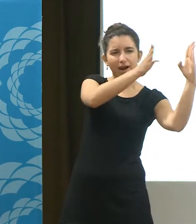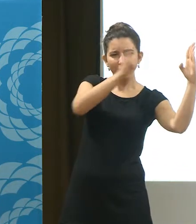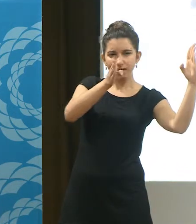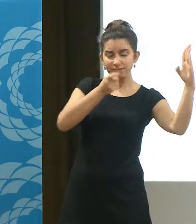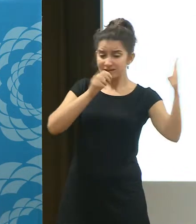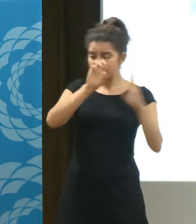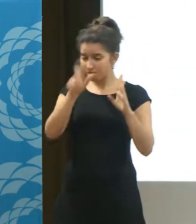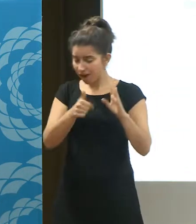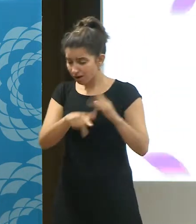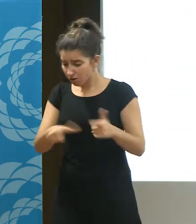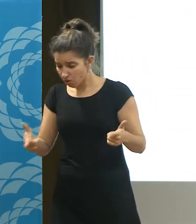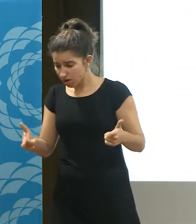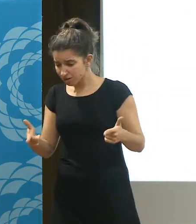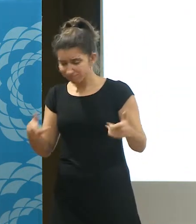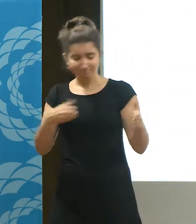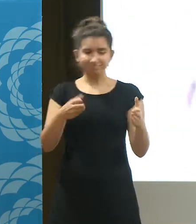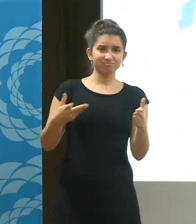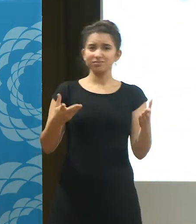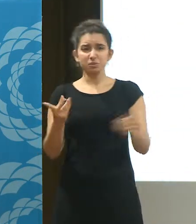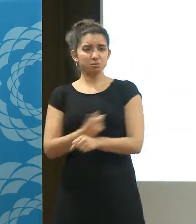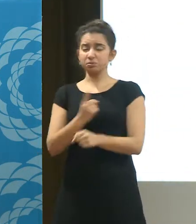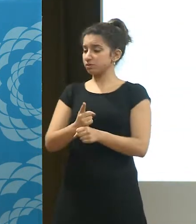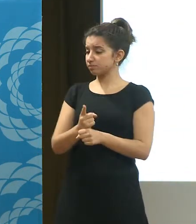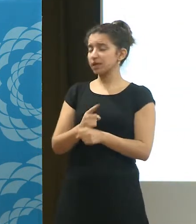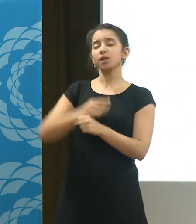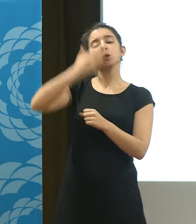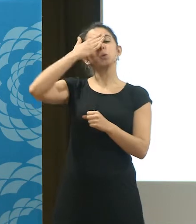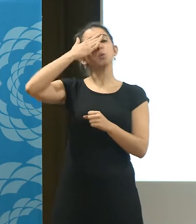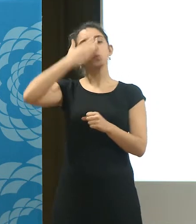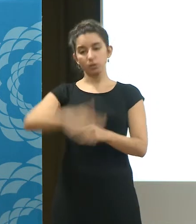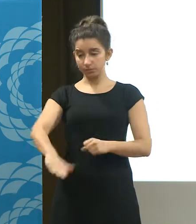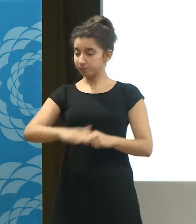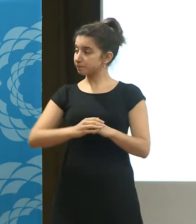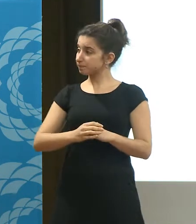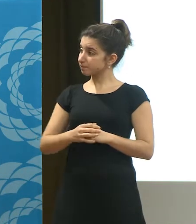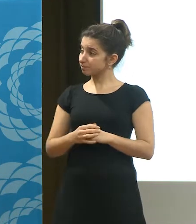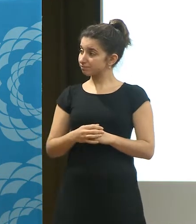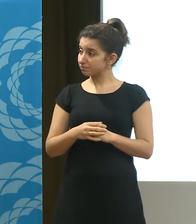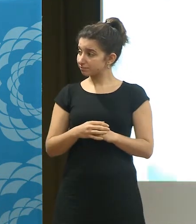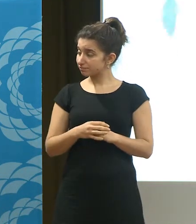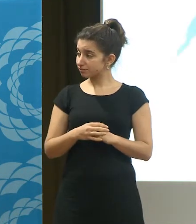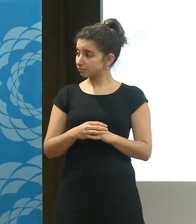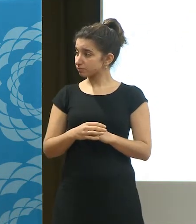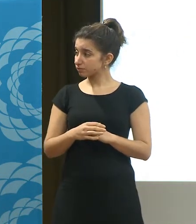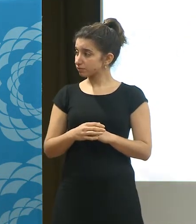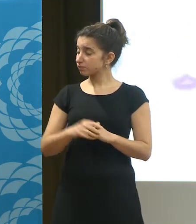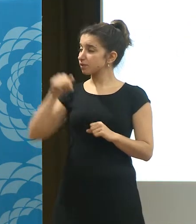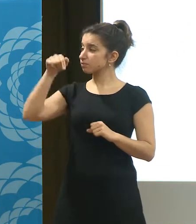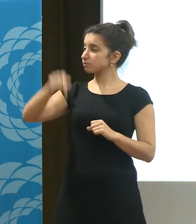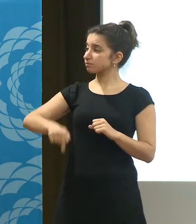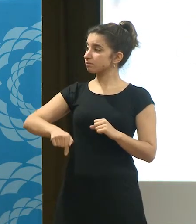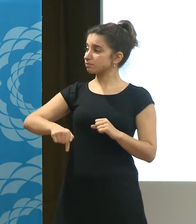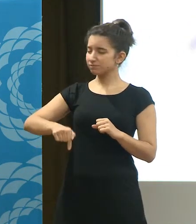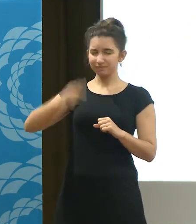técnico, estamos como un poco a la deriva. Por último, más allá de lo que pase, Nosotros vamos a